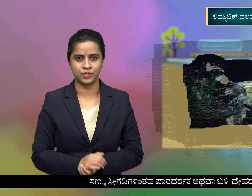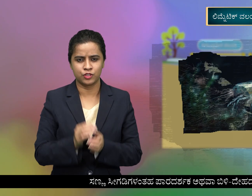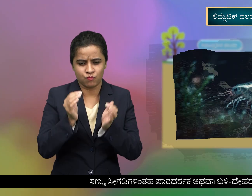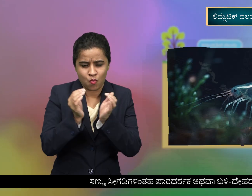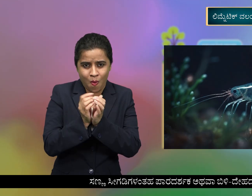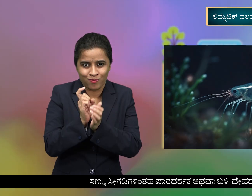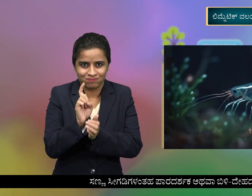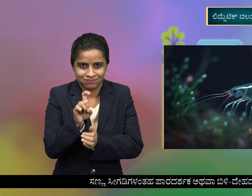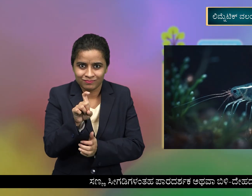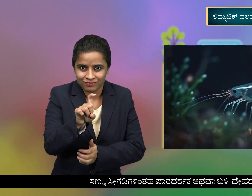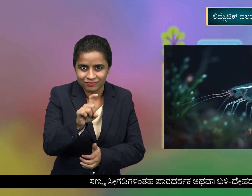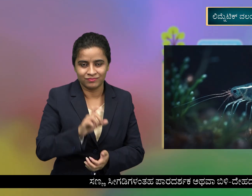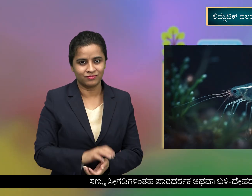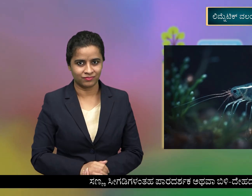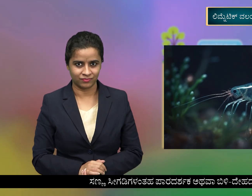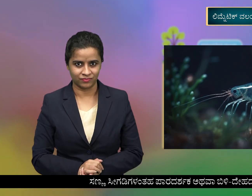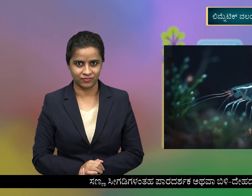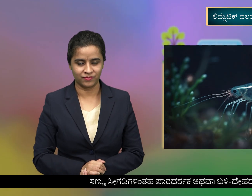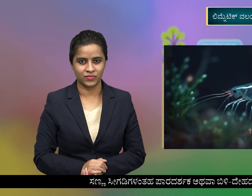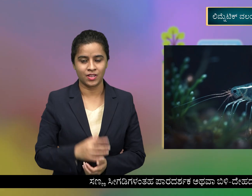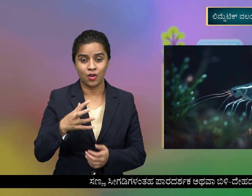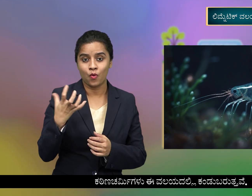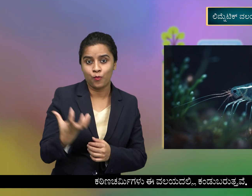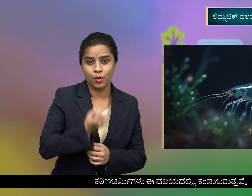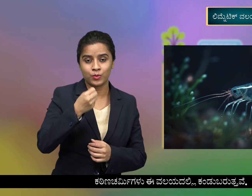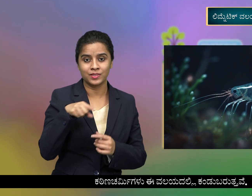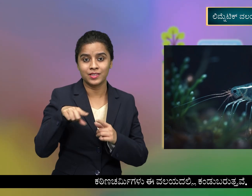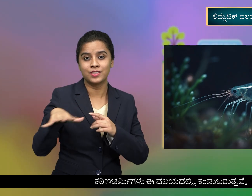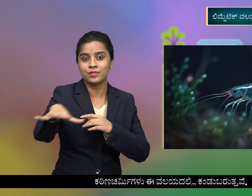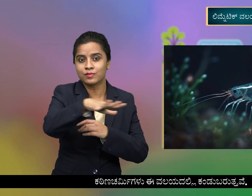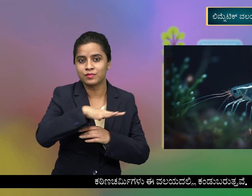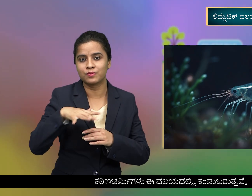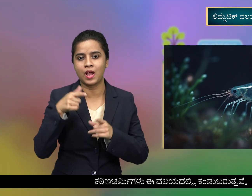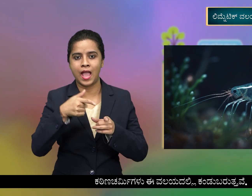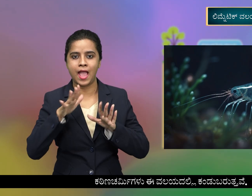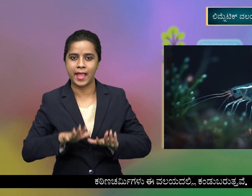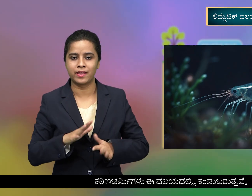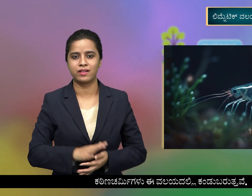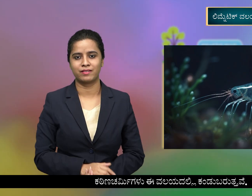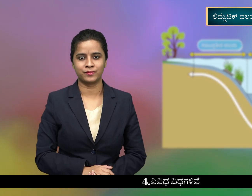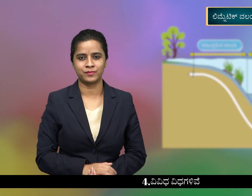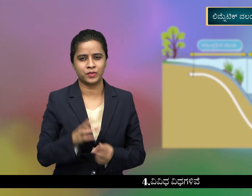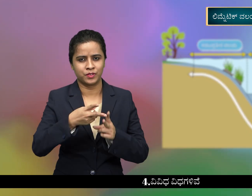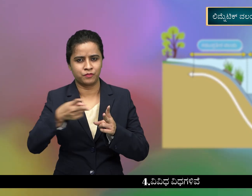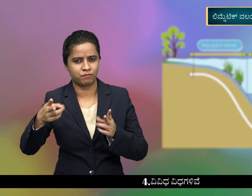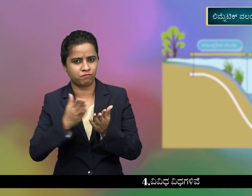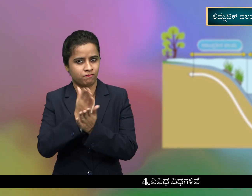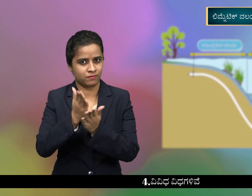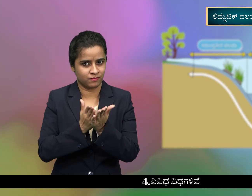ಸಣ್ಣ ಸಿಗಡಿಗಳಂತಹ ಪಾರದರ್ಶಕ ಅಥವಾ ಬಿಳಿ ದೇಹದ ಕಠಿಣ ಚರ್ಮಿಗಳು ಈ ವಲಯಗಳಲ್ಲಿ ಕಂಡುಬರುತ್ತೆ. 4. ವಿವಿಧ